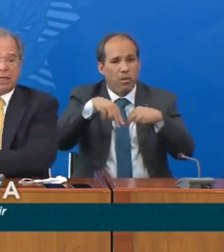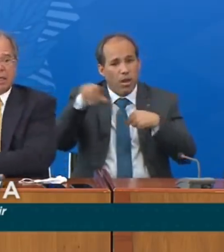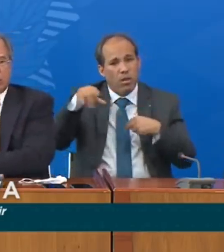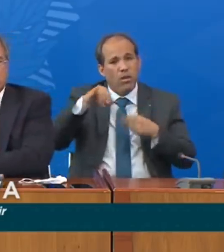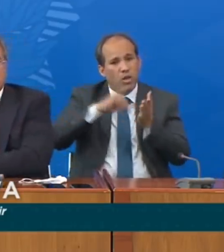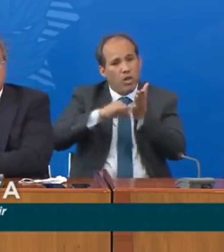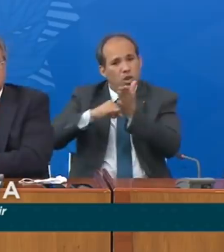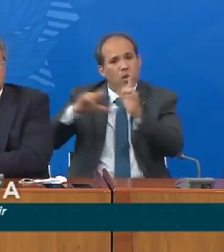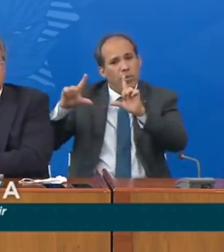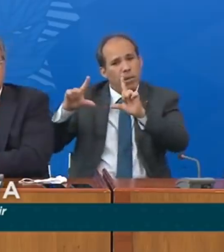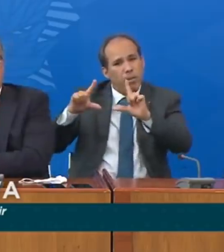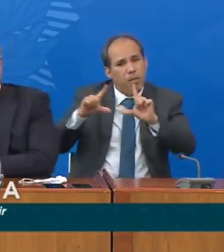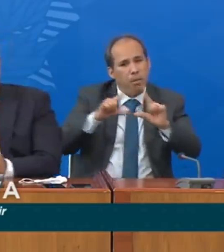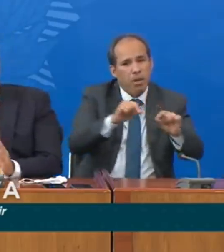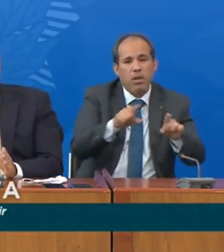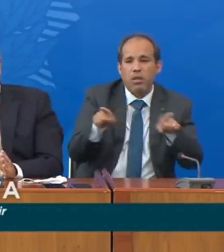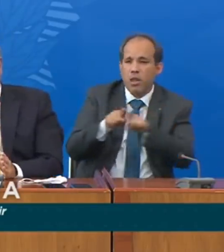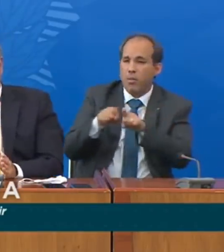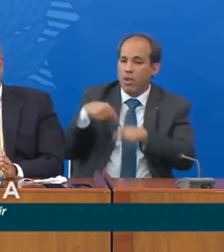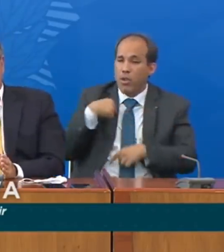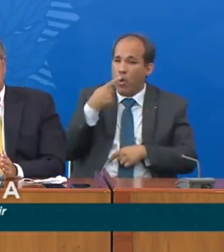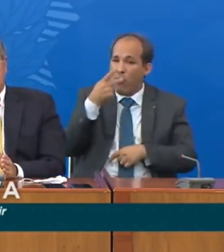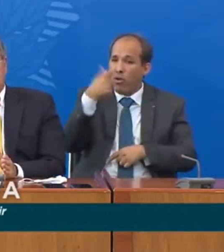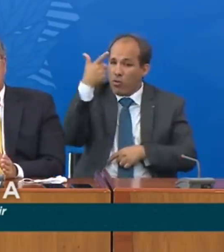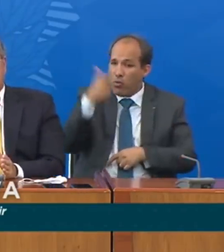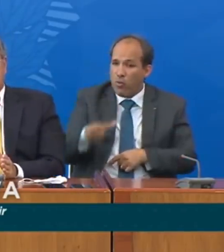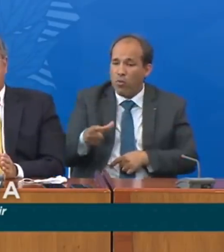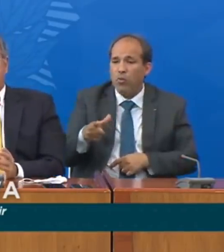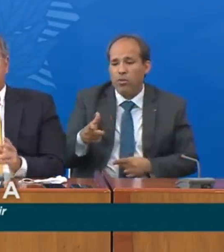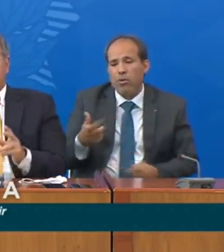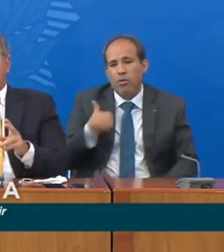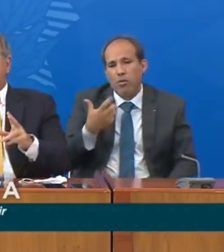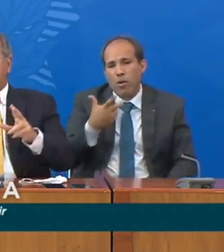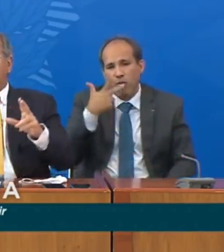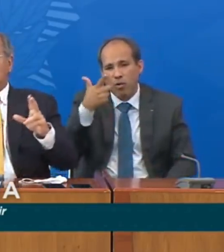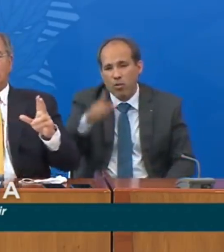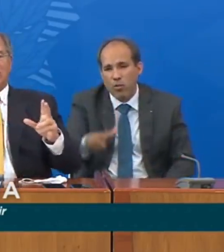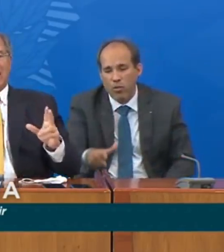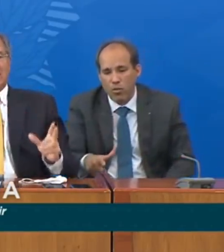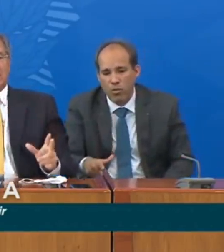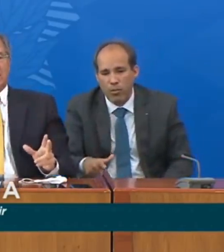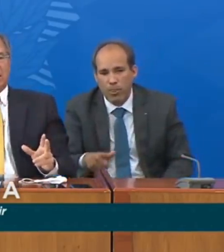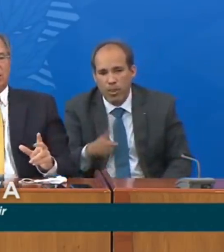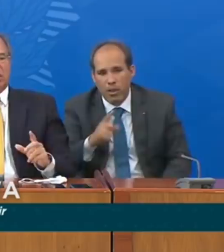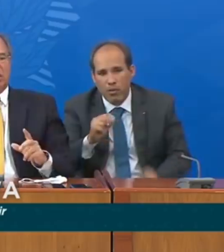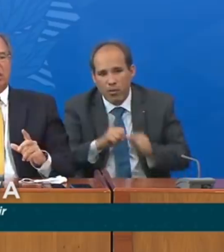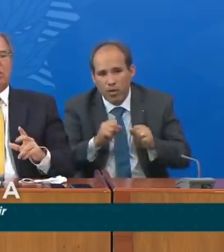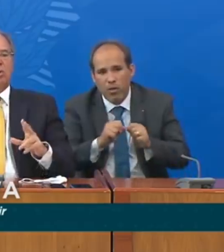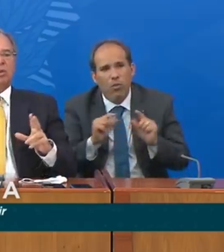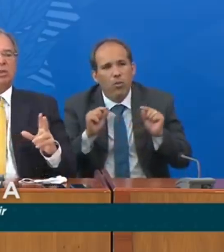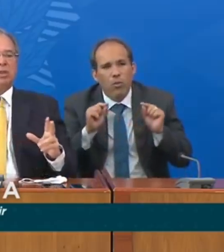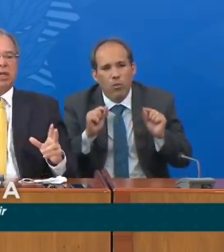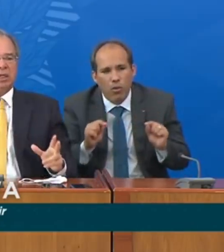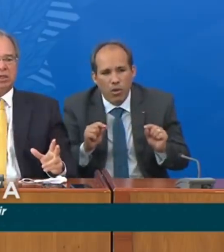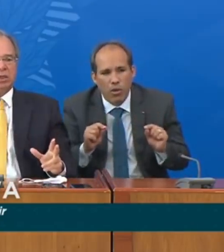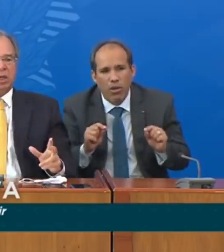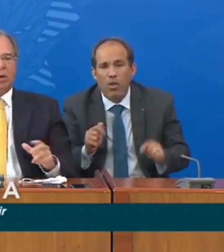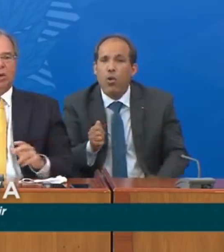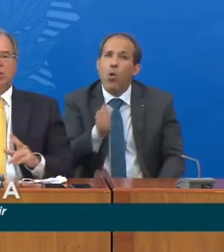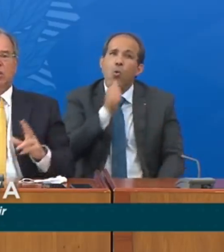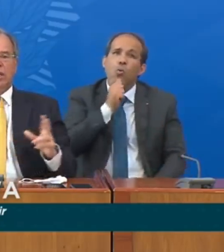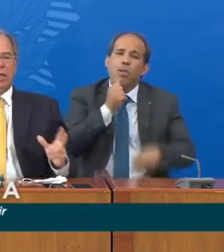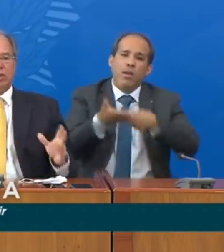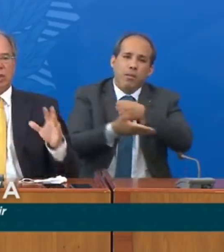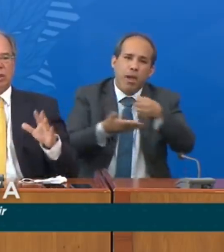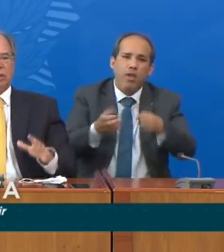é essa redução. Eu faço questão de dizer isso porque nós não estamos fazendo nada que seja inconsistente